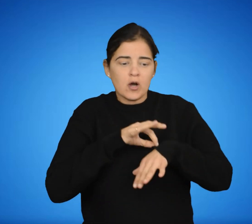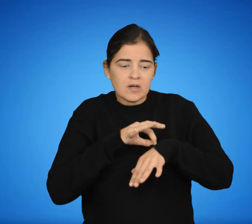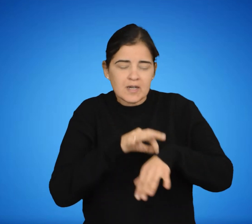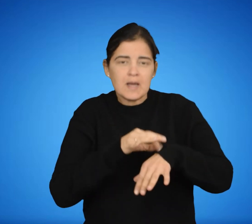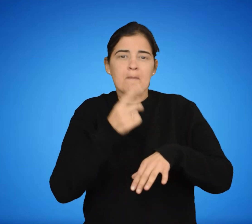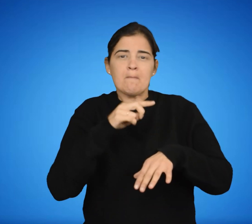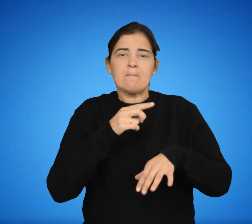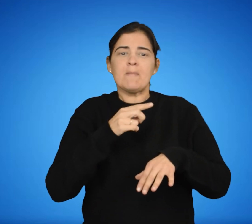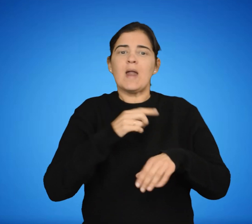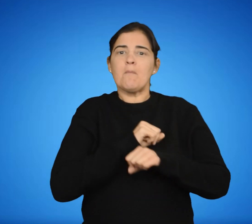de una determinada manera.